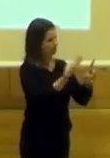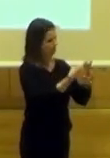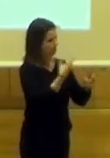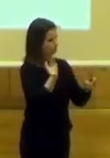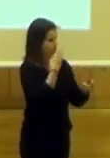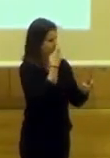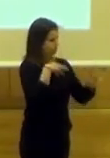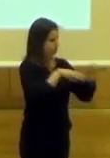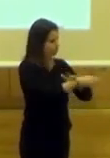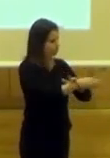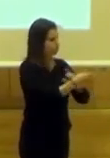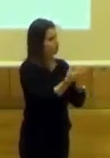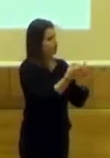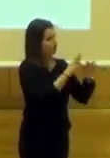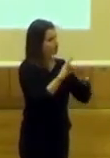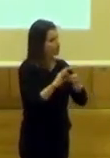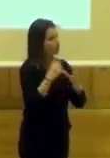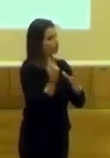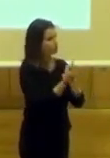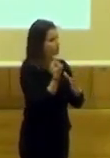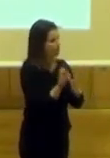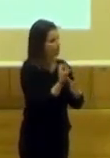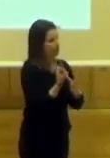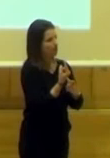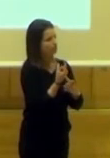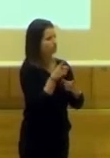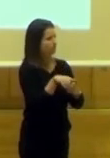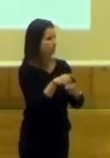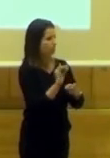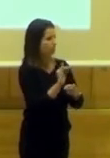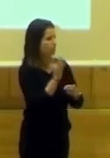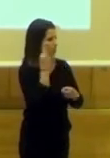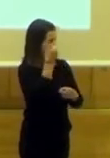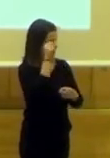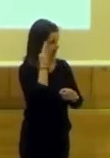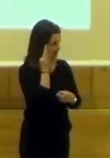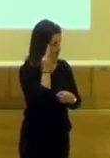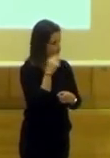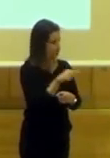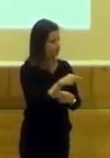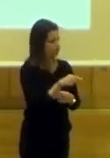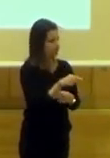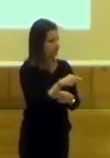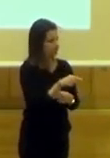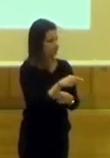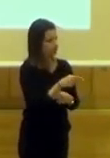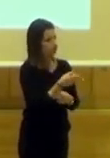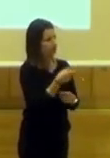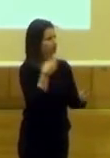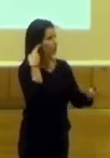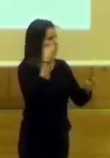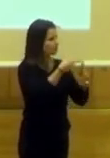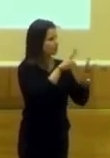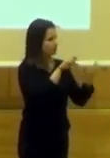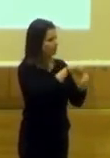interesa consultarla, y tiene que ver con la soledad y sus dimensiones de género. Esta, en cambio, tratará